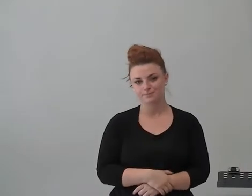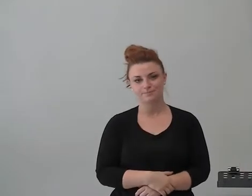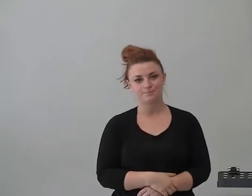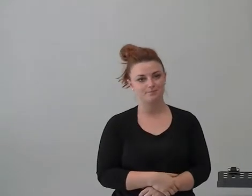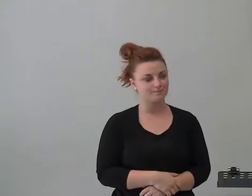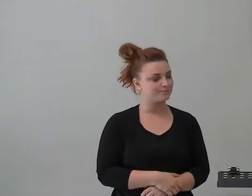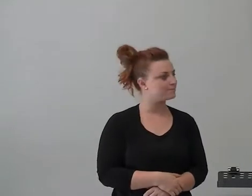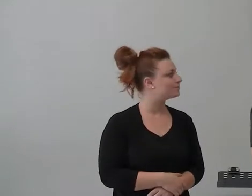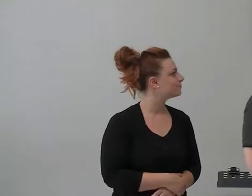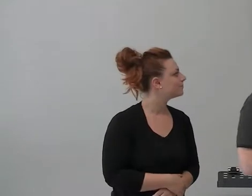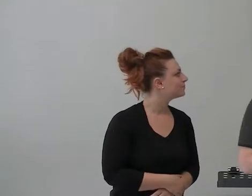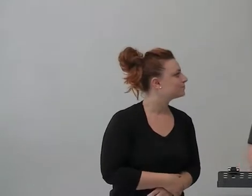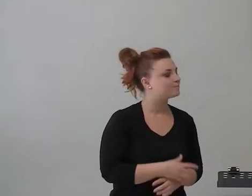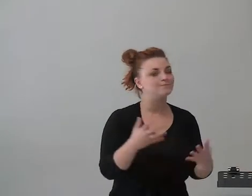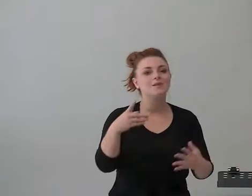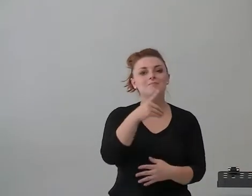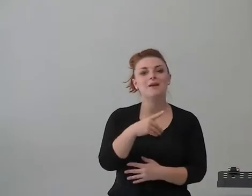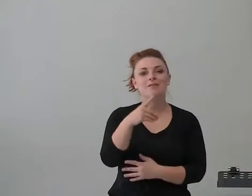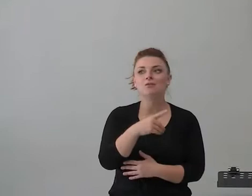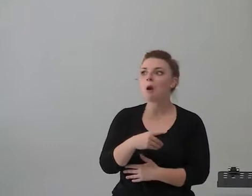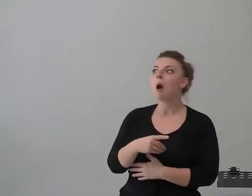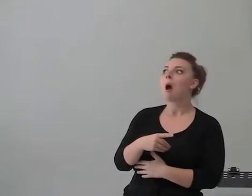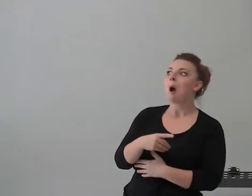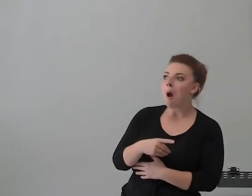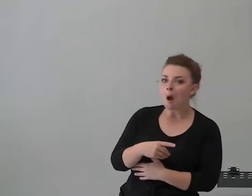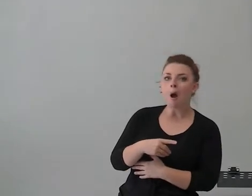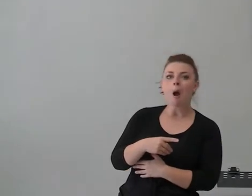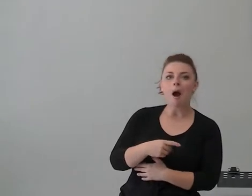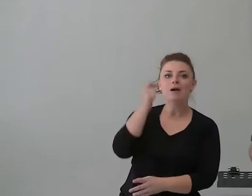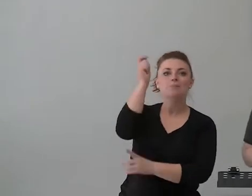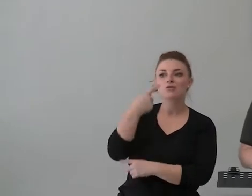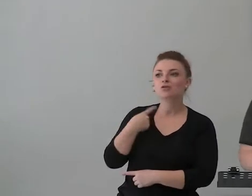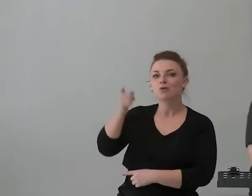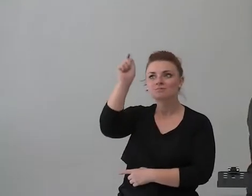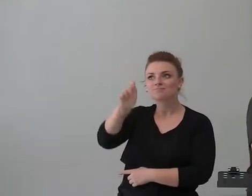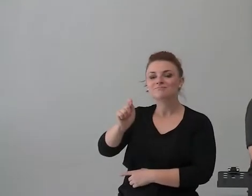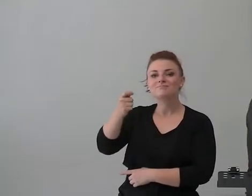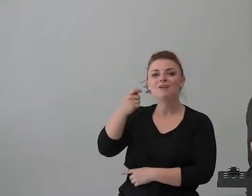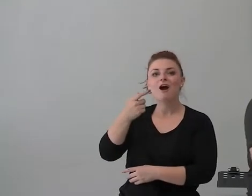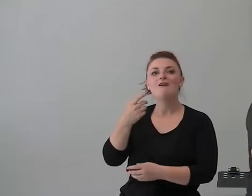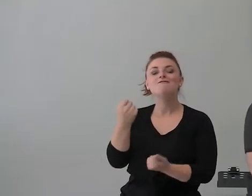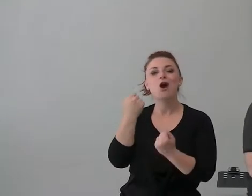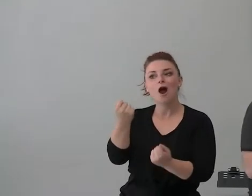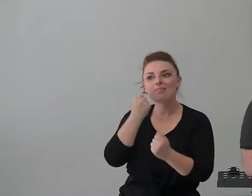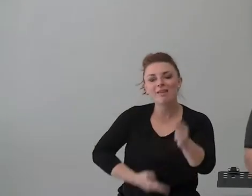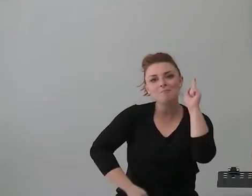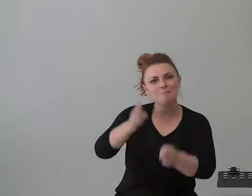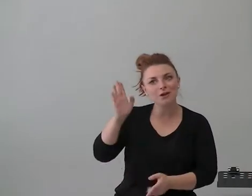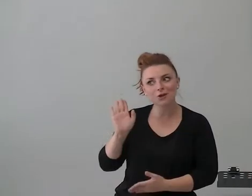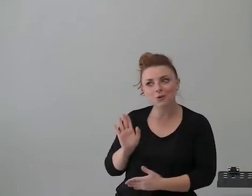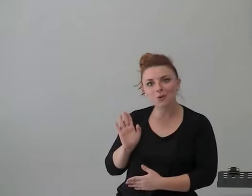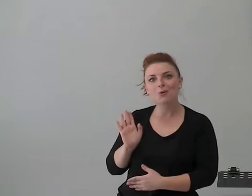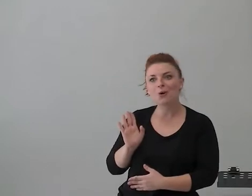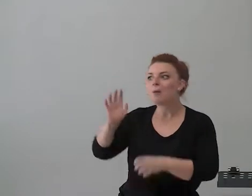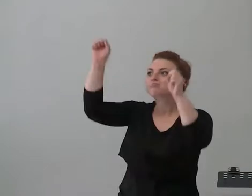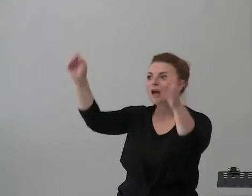È come se Pietro disse: ma tu sei più forte di Harry Potter, tu sai fare le cose magiche,